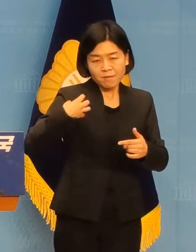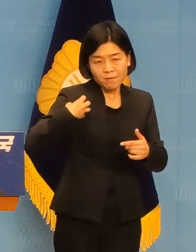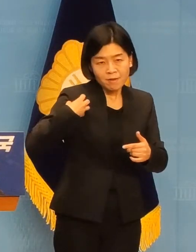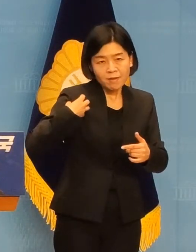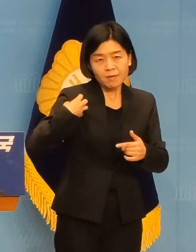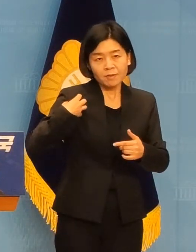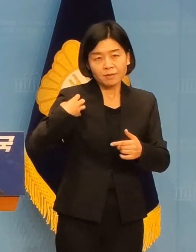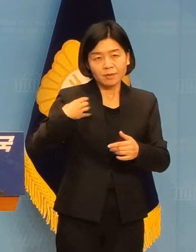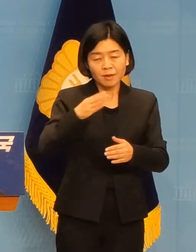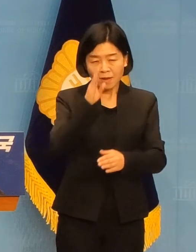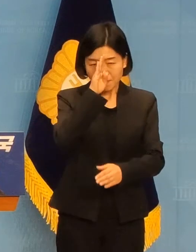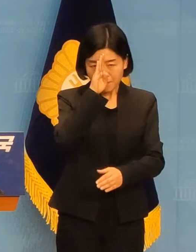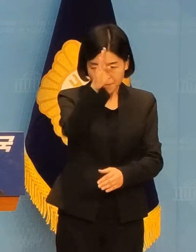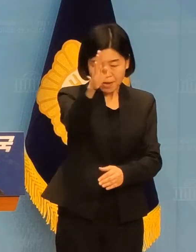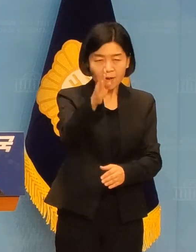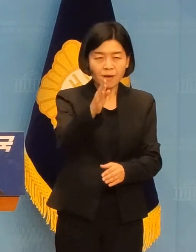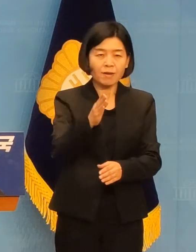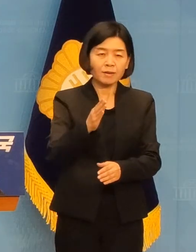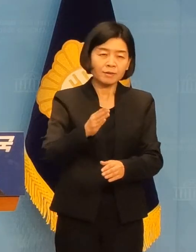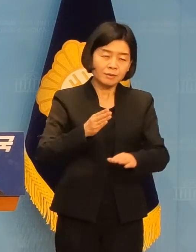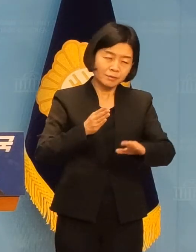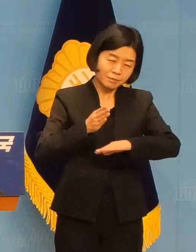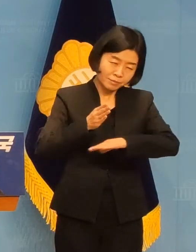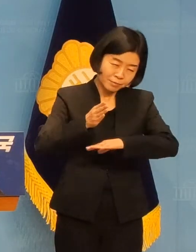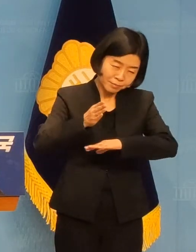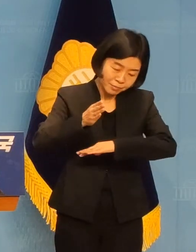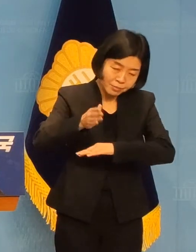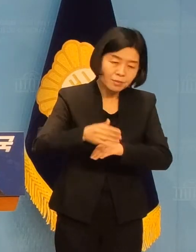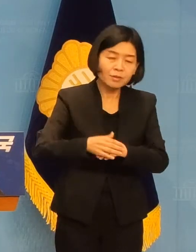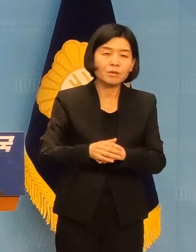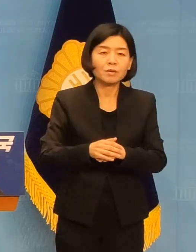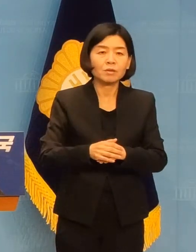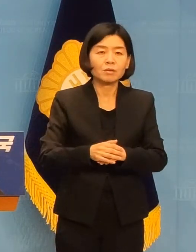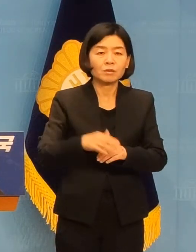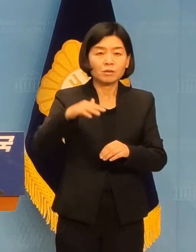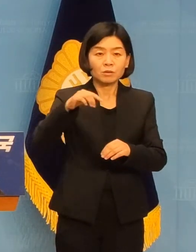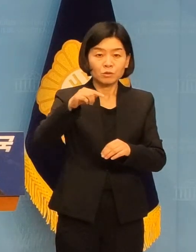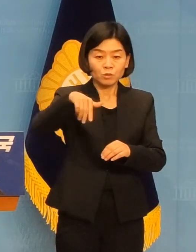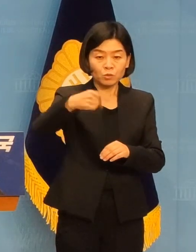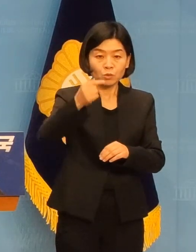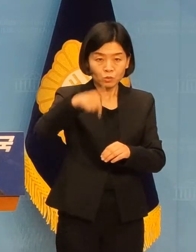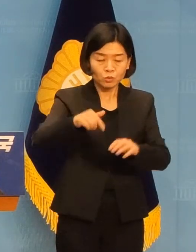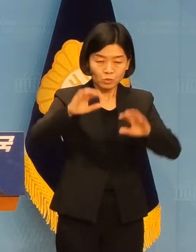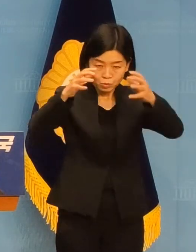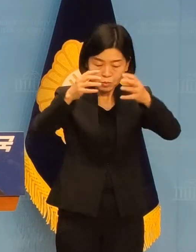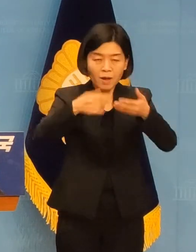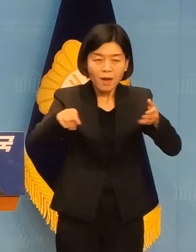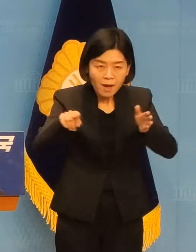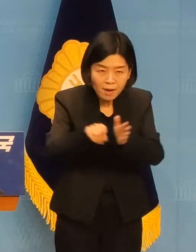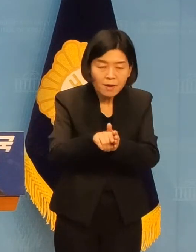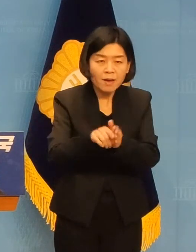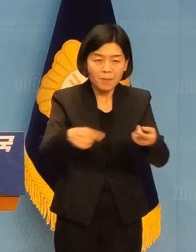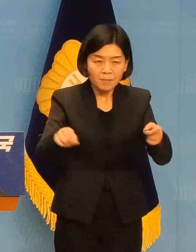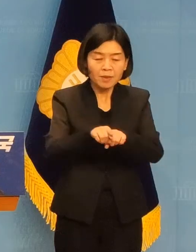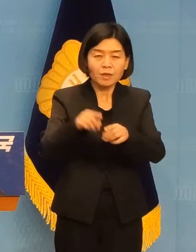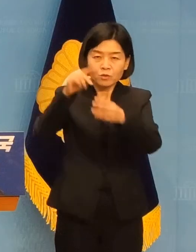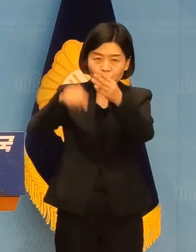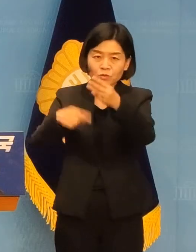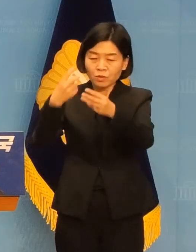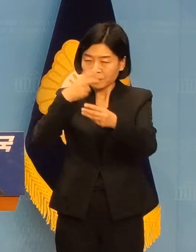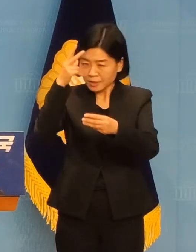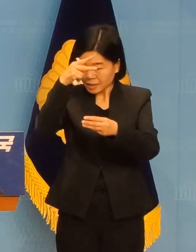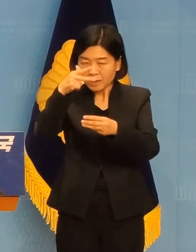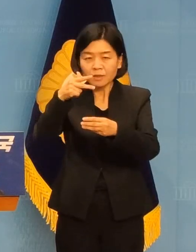보고 달려왔습니다. 그리고 조국과 함께 윤석열 검찰 독재 정권 조기 종식과